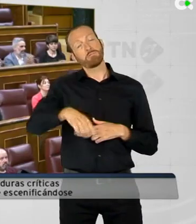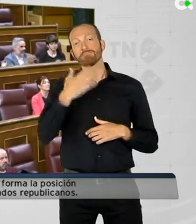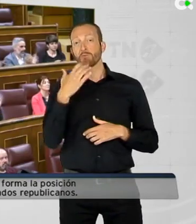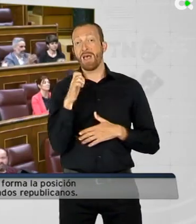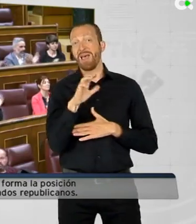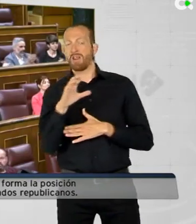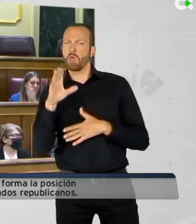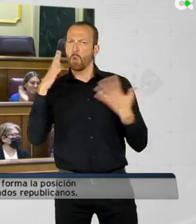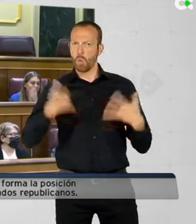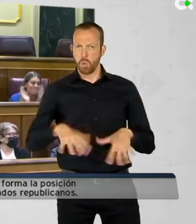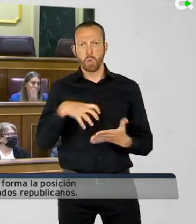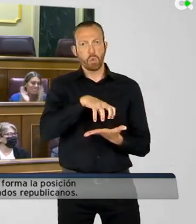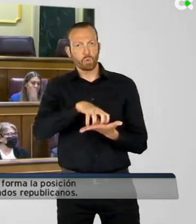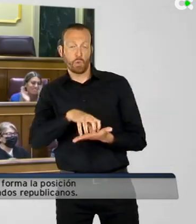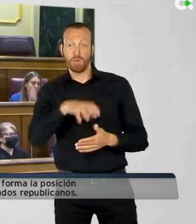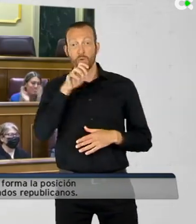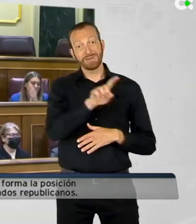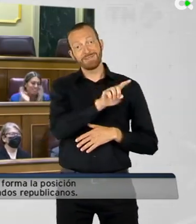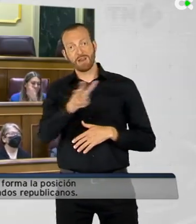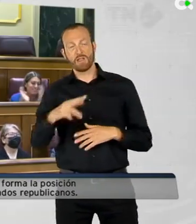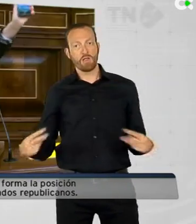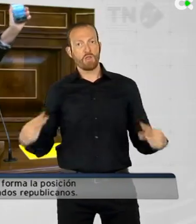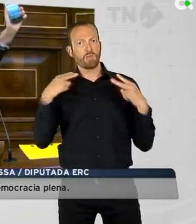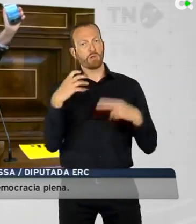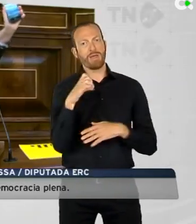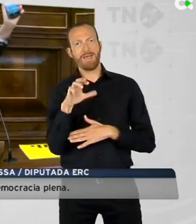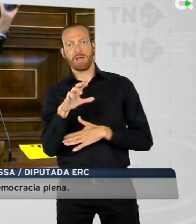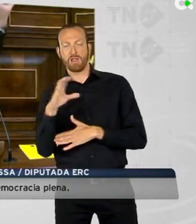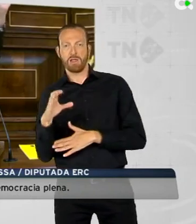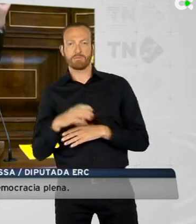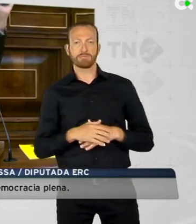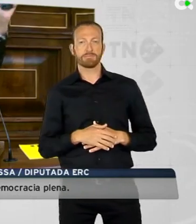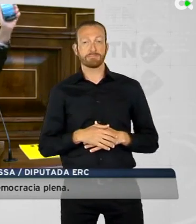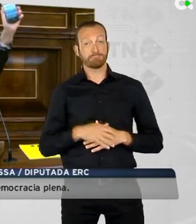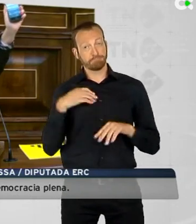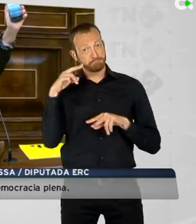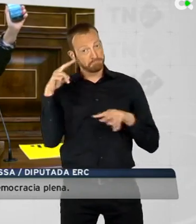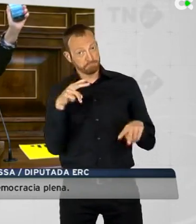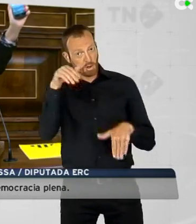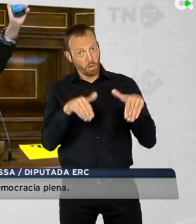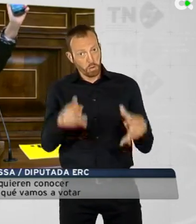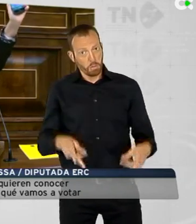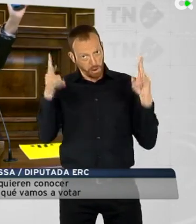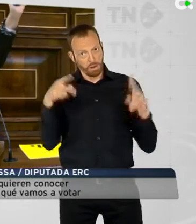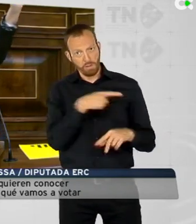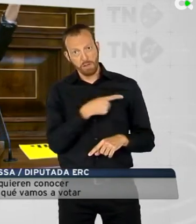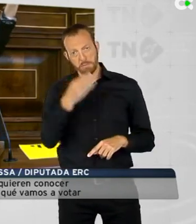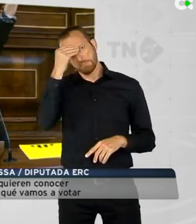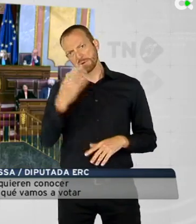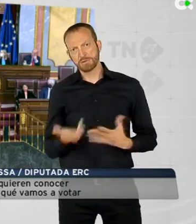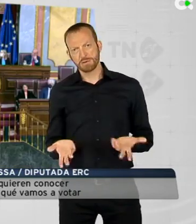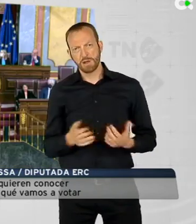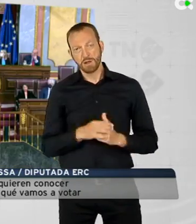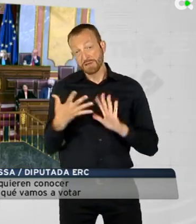escenificándose de la siguiente forma la posición de los 13 diputados republicanos. Esta es su democracia plena.